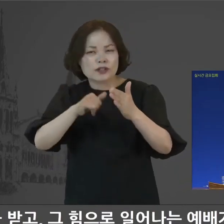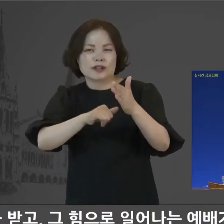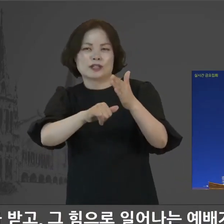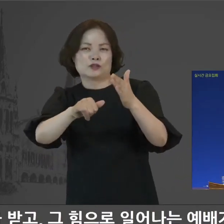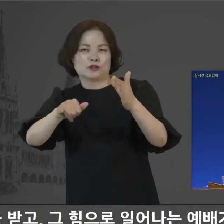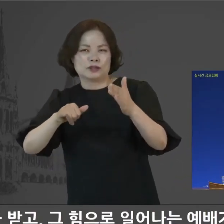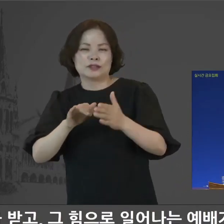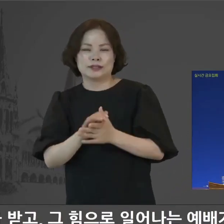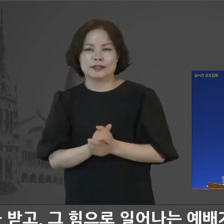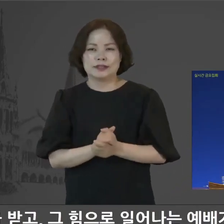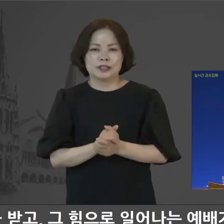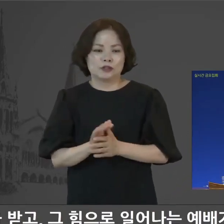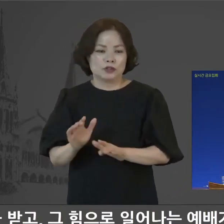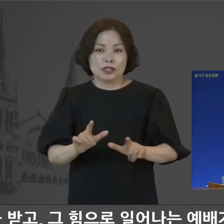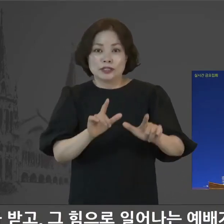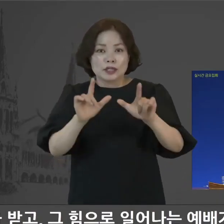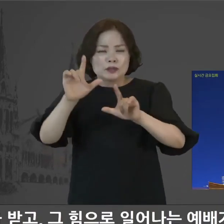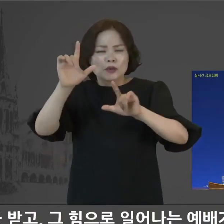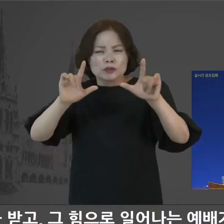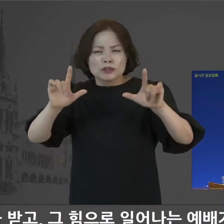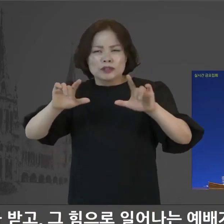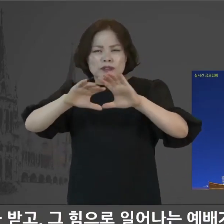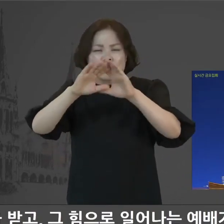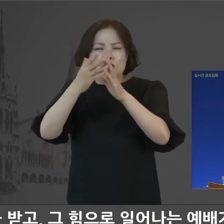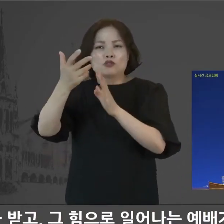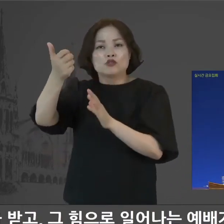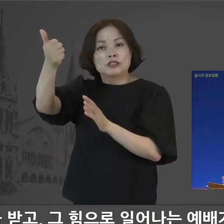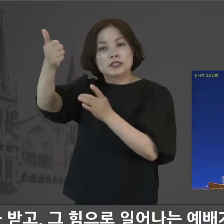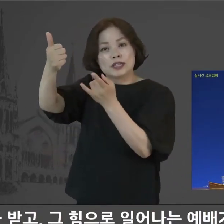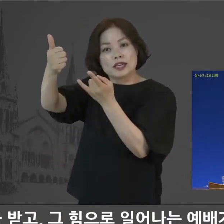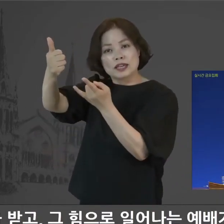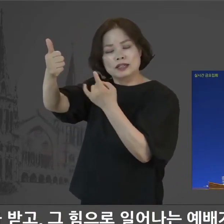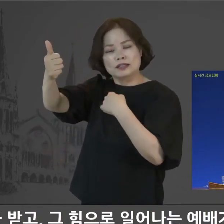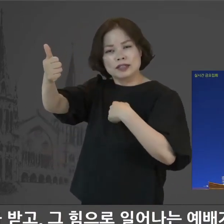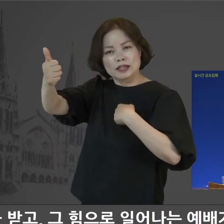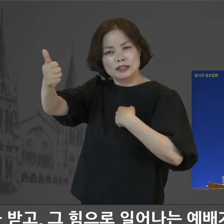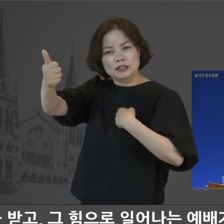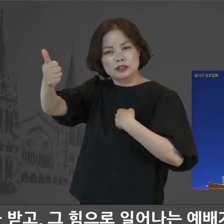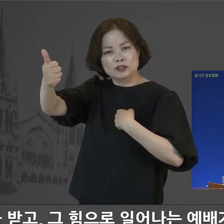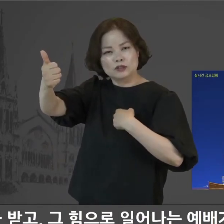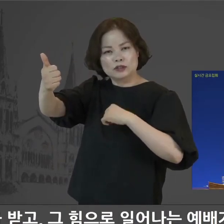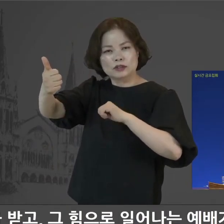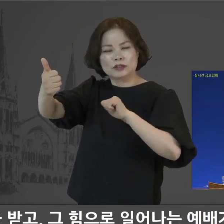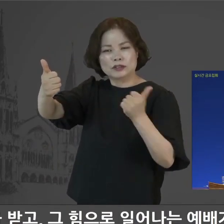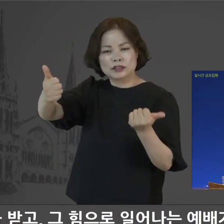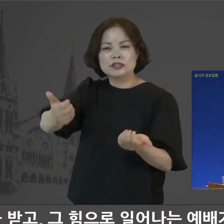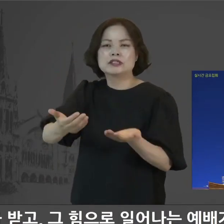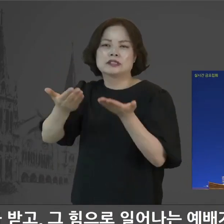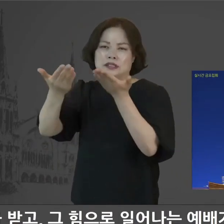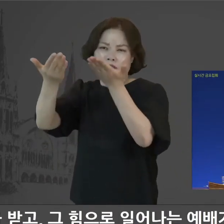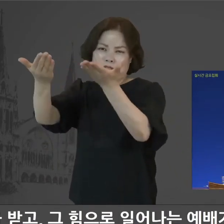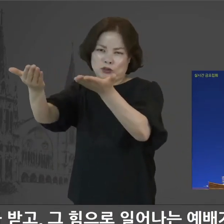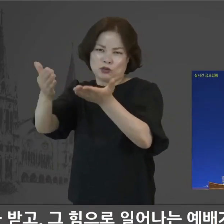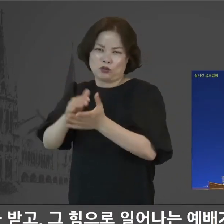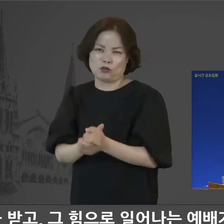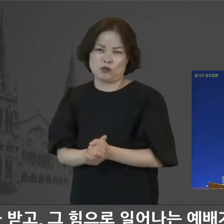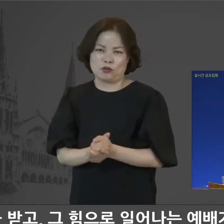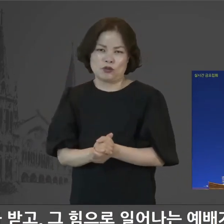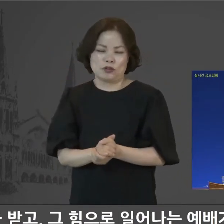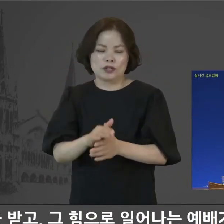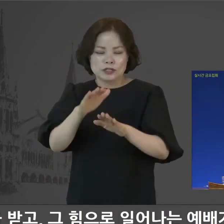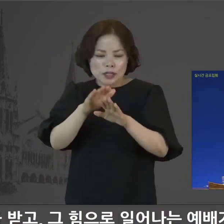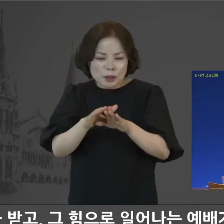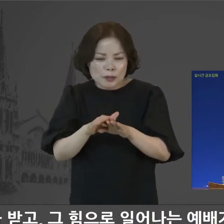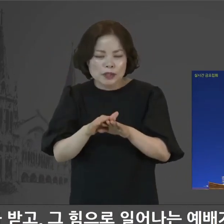가족들이 우리의 삶의 모습들을 다 주님 앞에 자기 자신을 죽이는 제물로 내려놓고 오늘 예배를